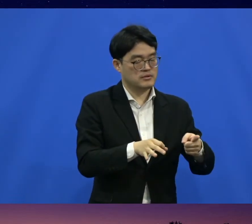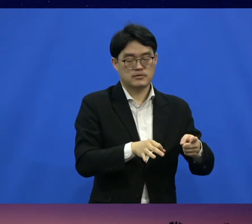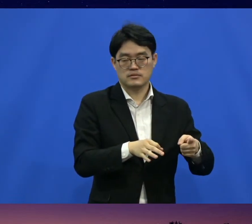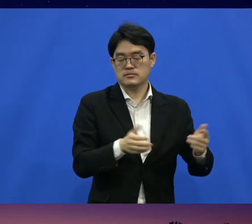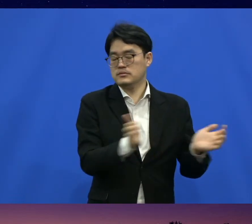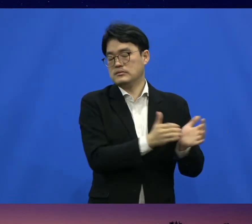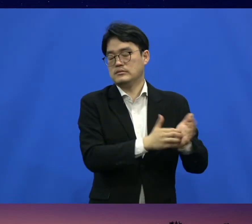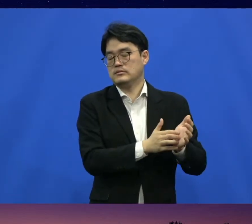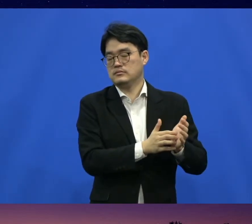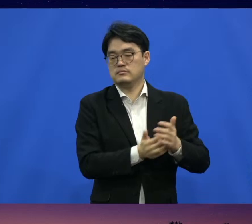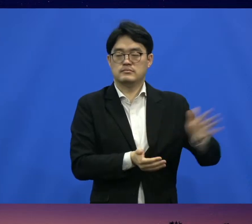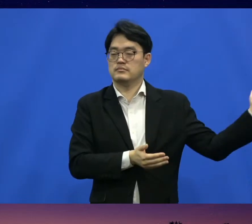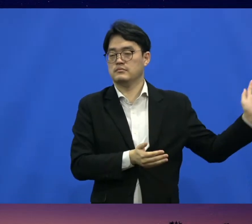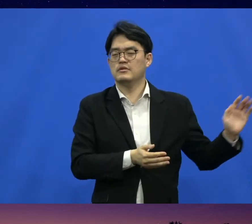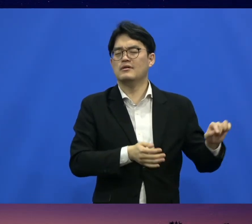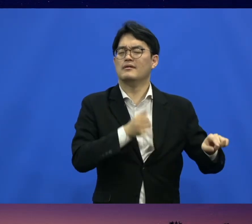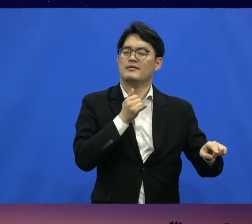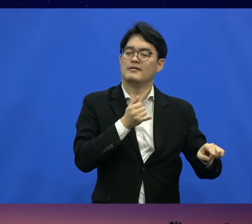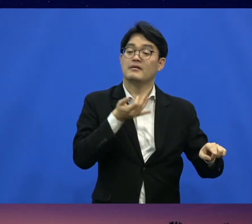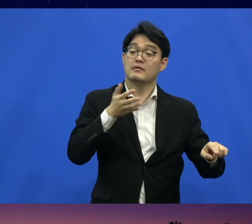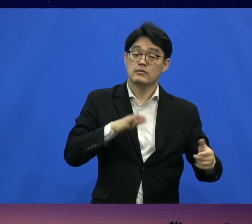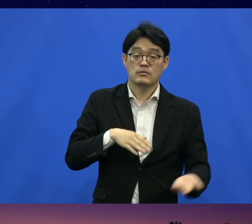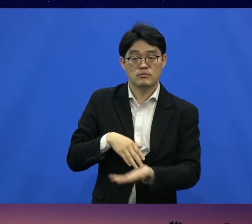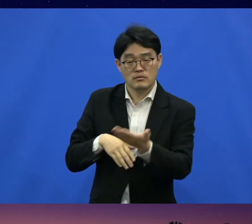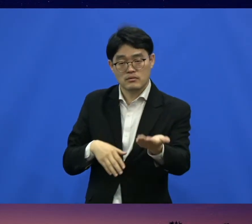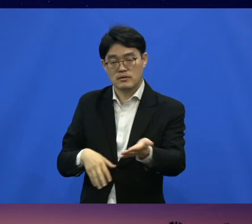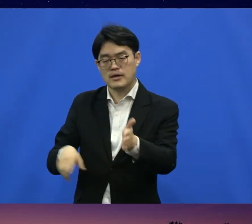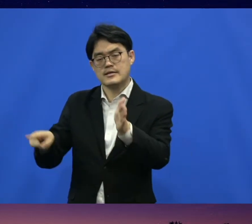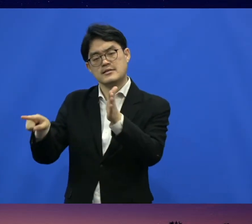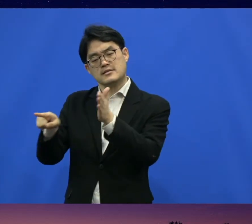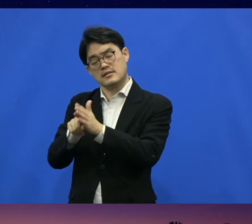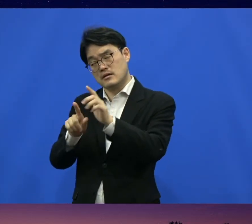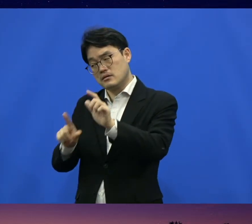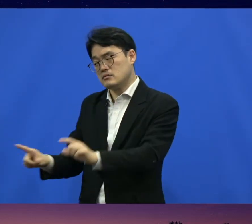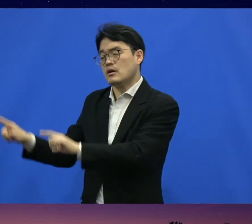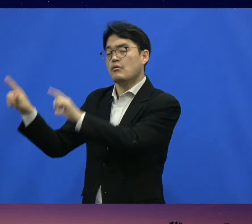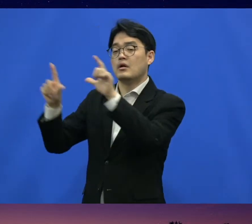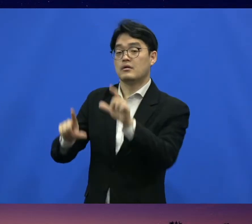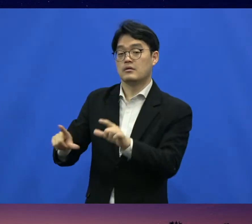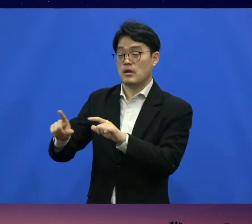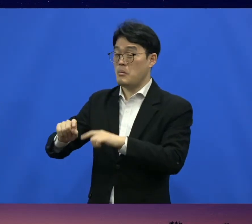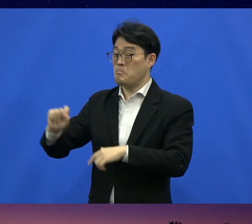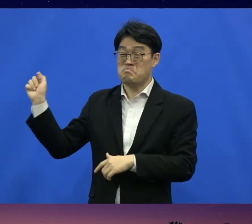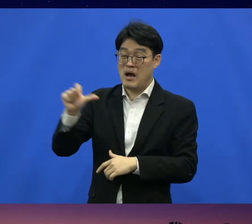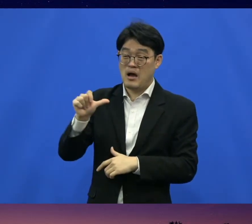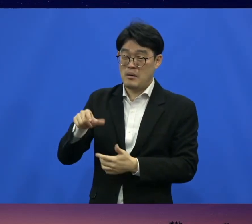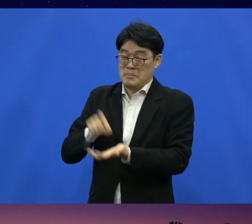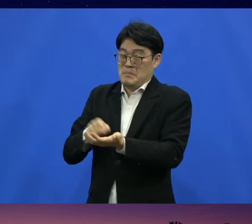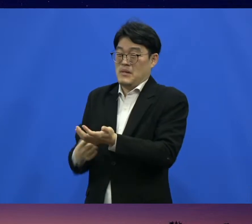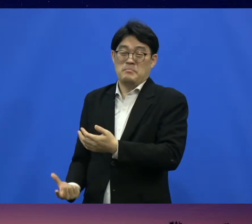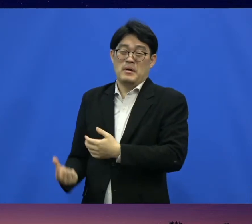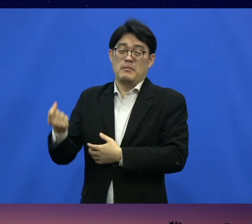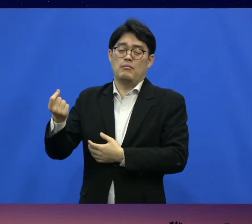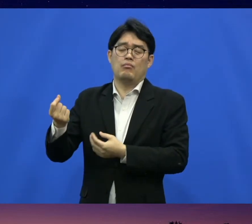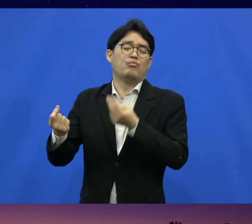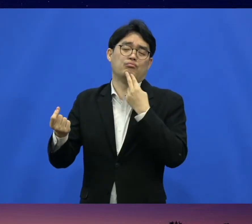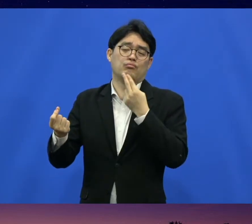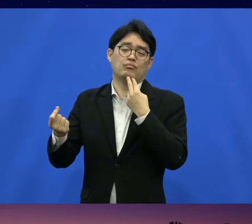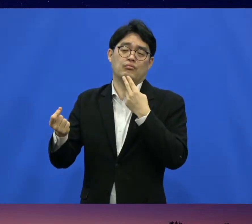근데 여러분 신앙의 세계로 들어오면요, 속도와 거리가 멀어요. 어쩌면 속도의 반대로 가야